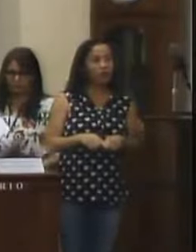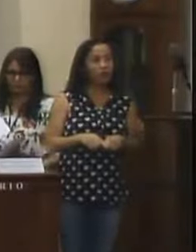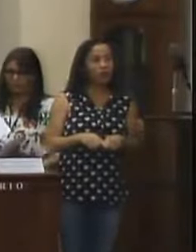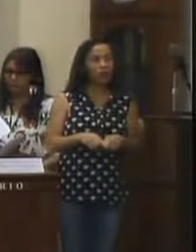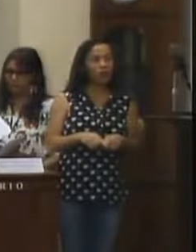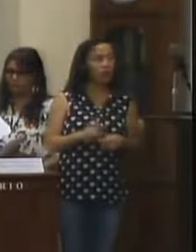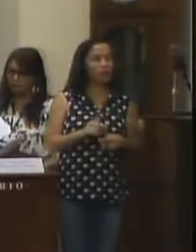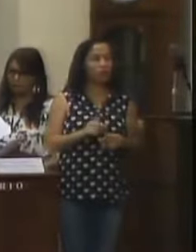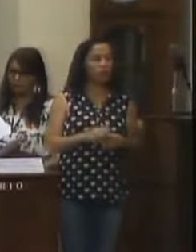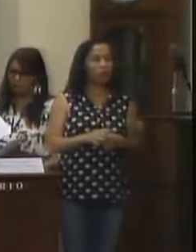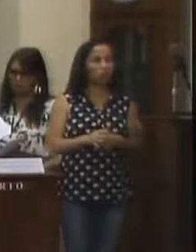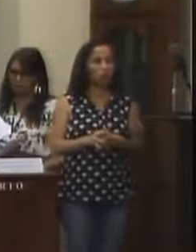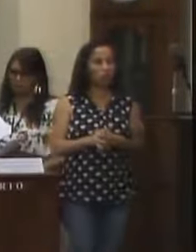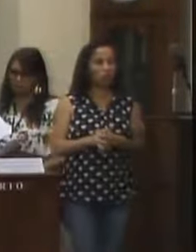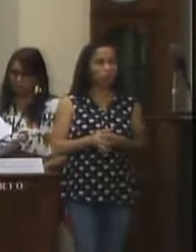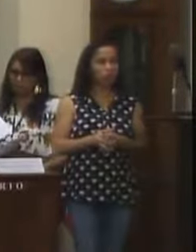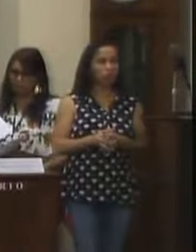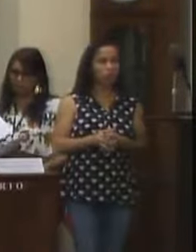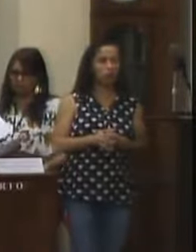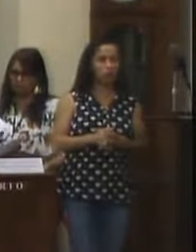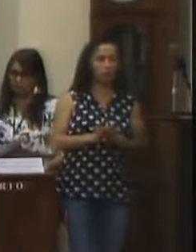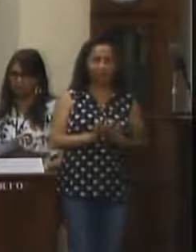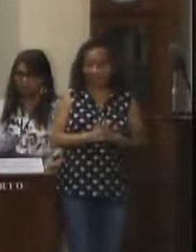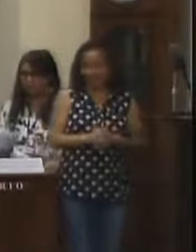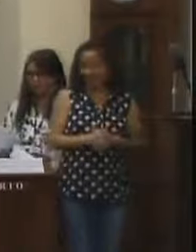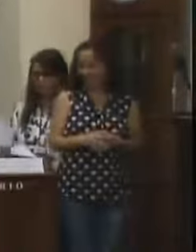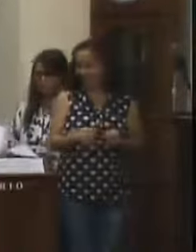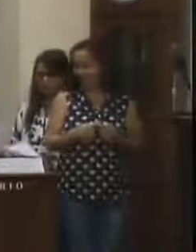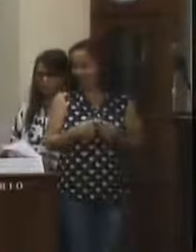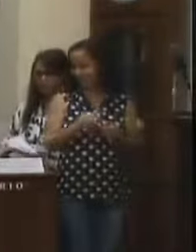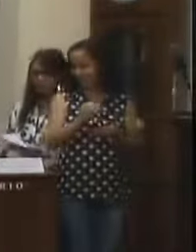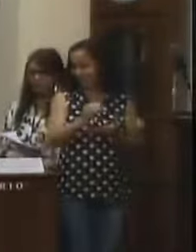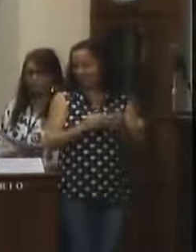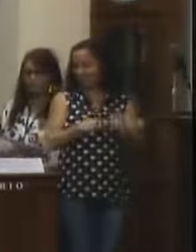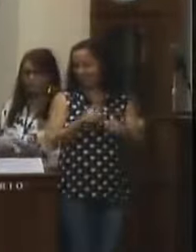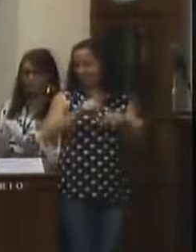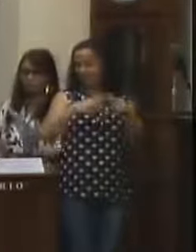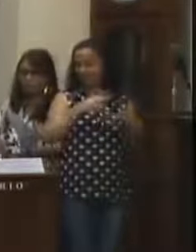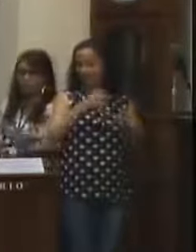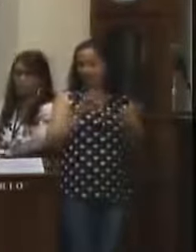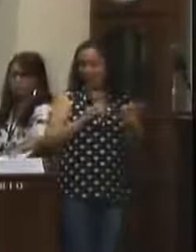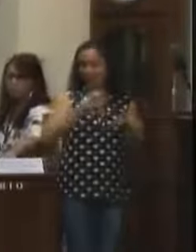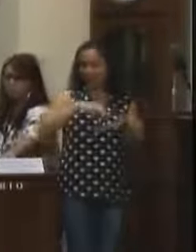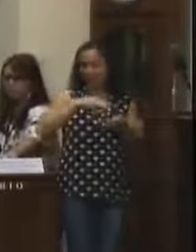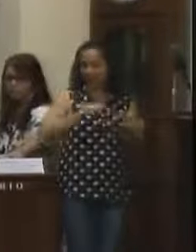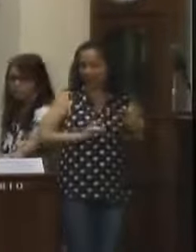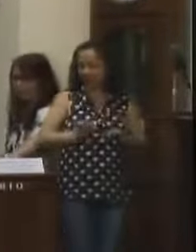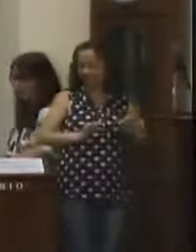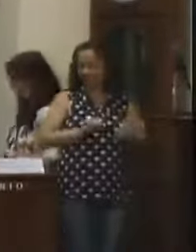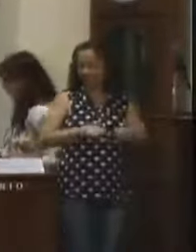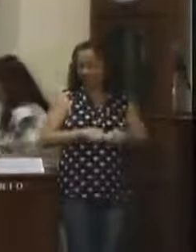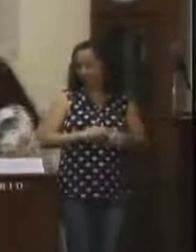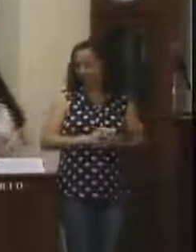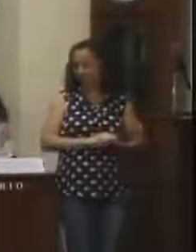As cópias dos ofícios serão encaminhadas aos respectivos vereadores. Passamos então para a leitura dos projetos.